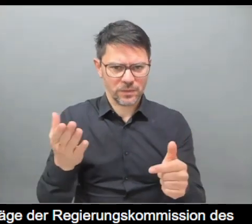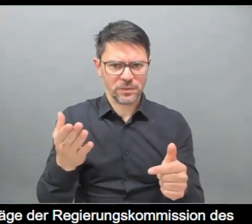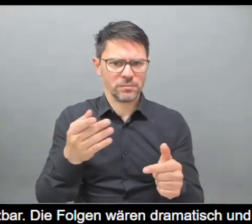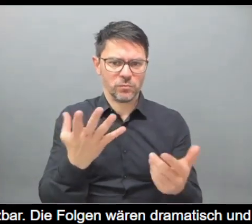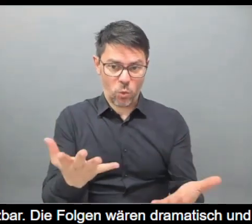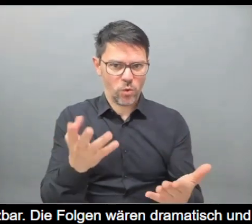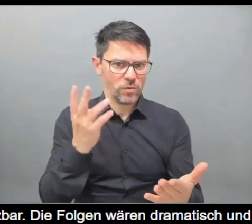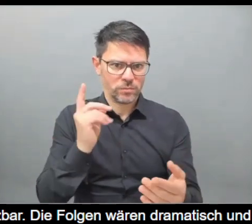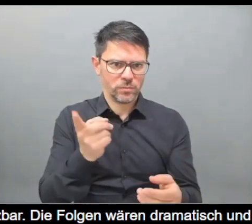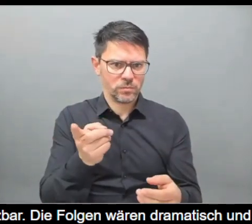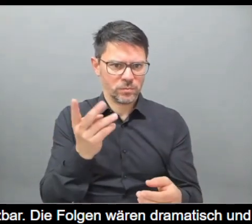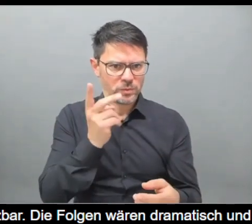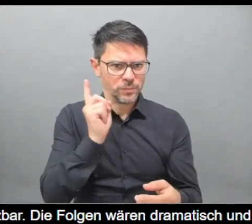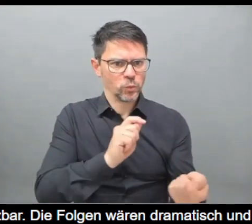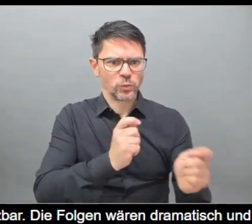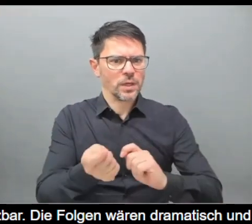gefährden.